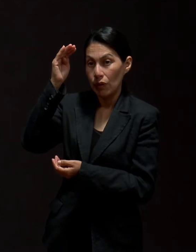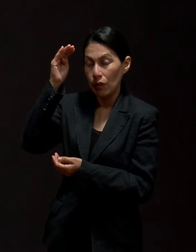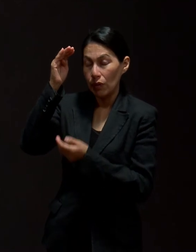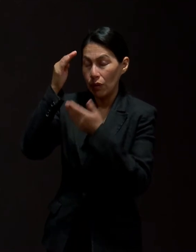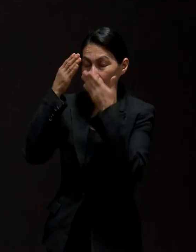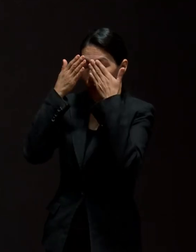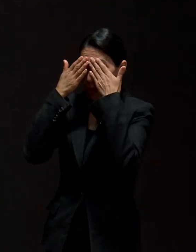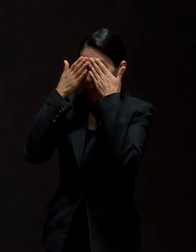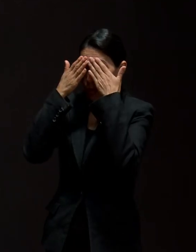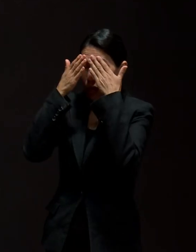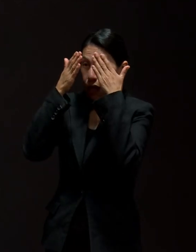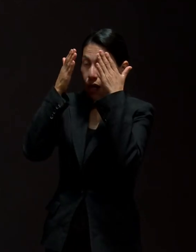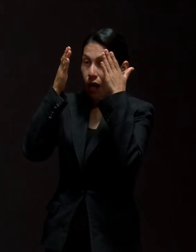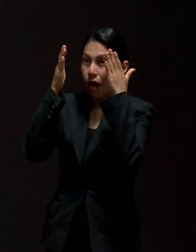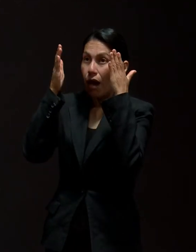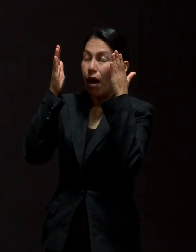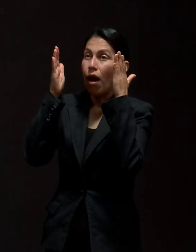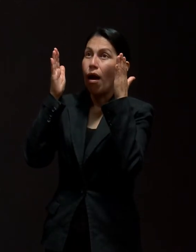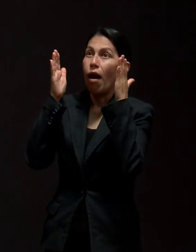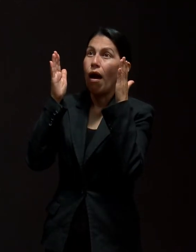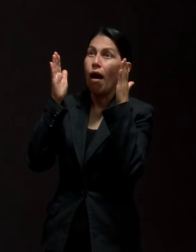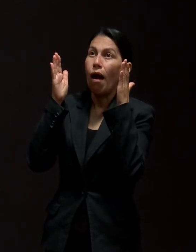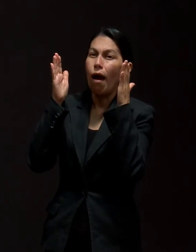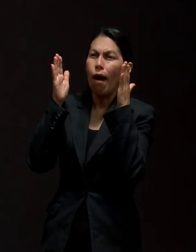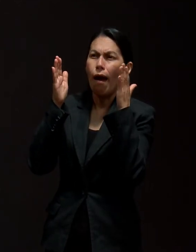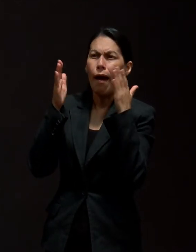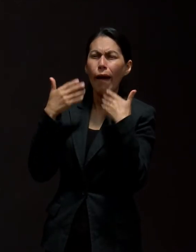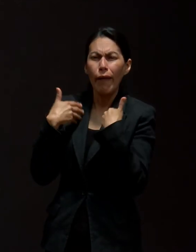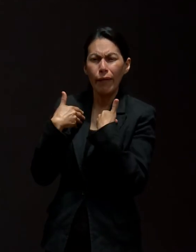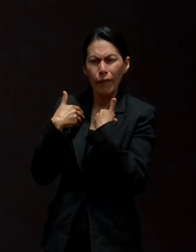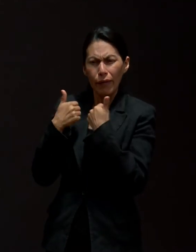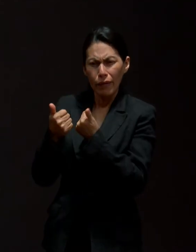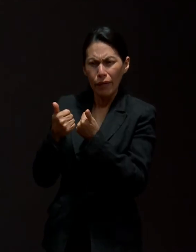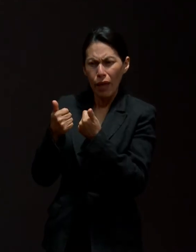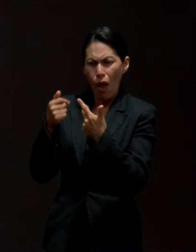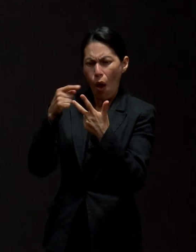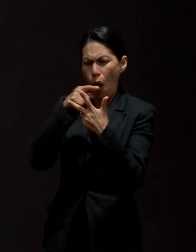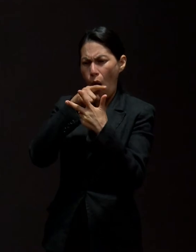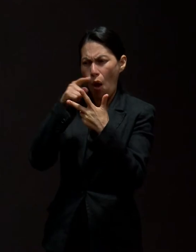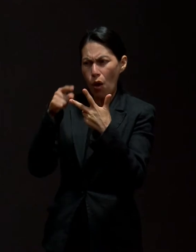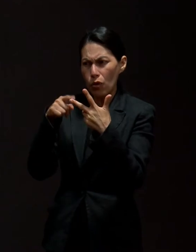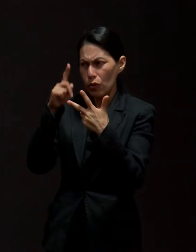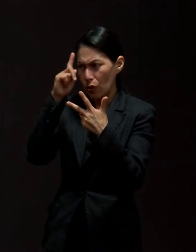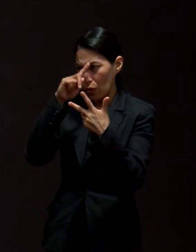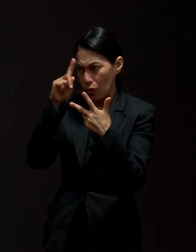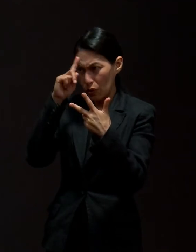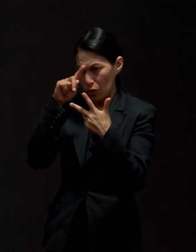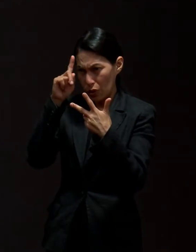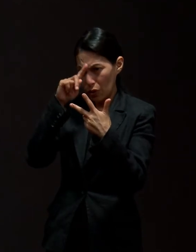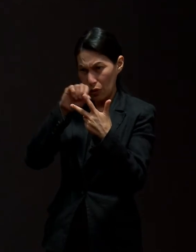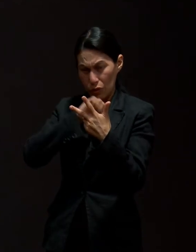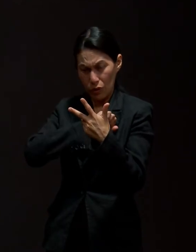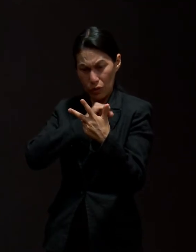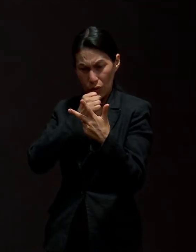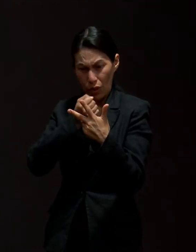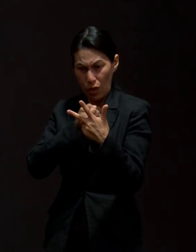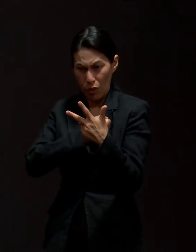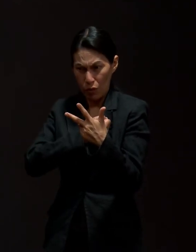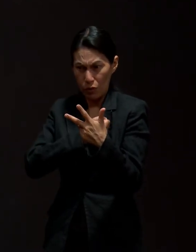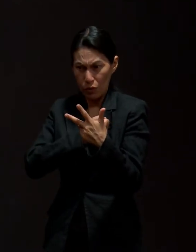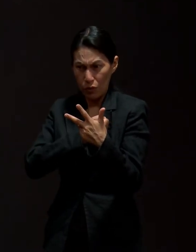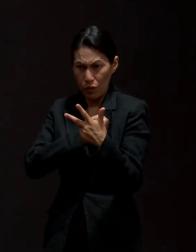pongámoslo así, que cada una de las ocho leyes de la salud